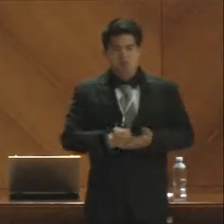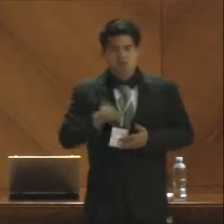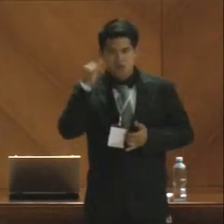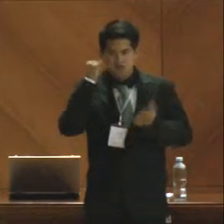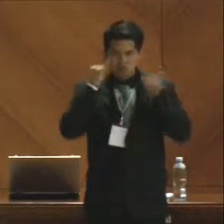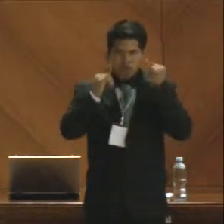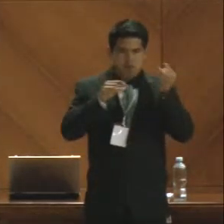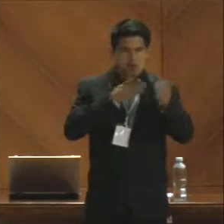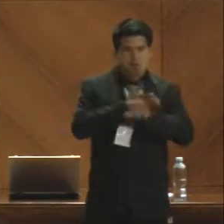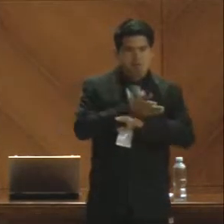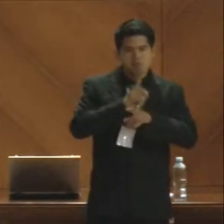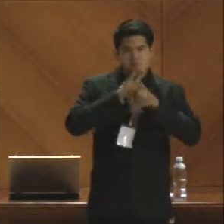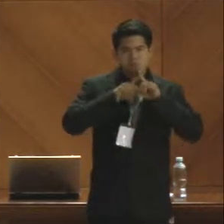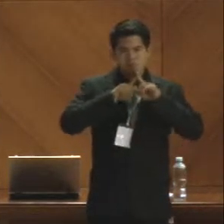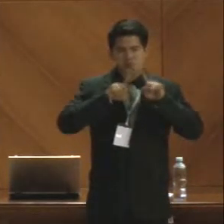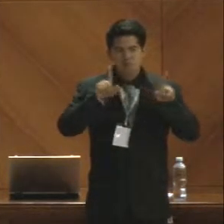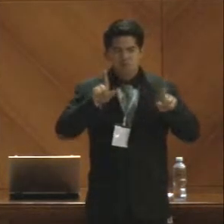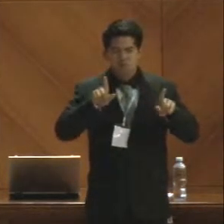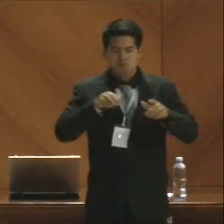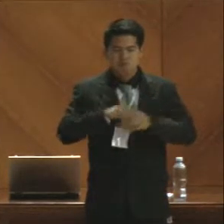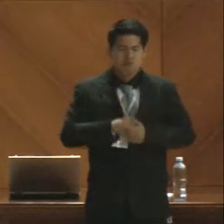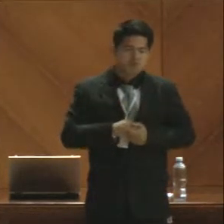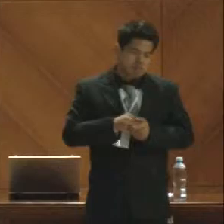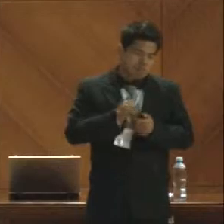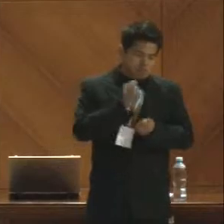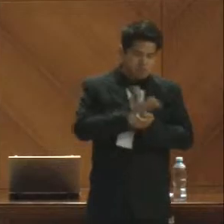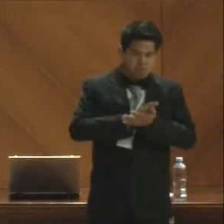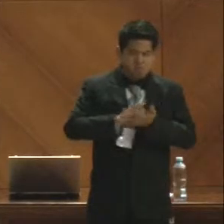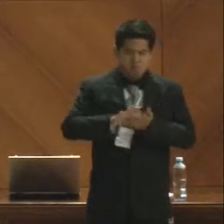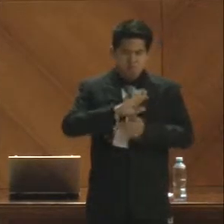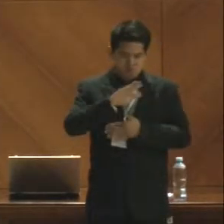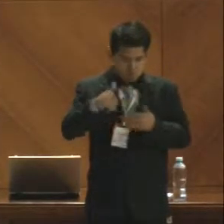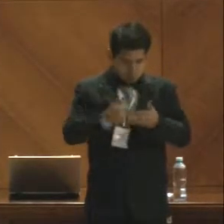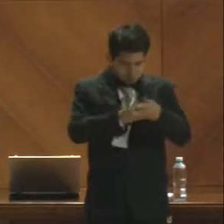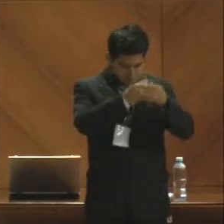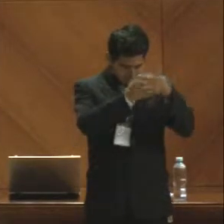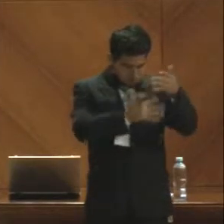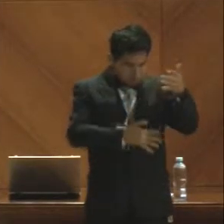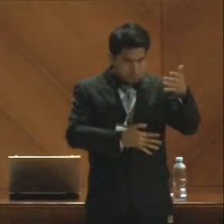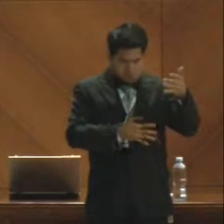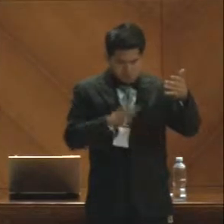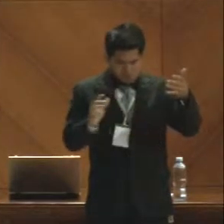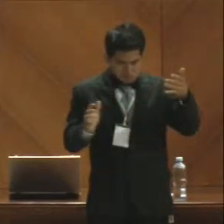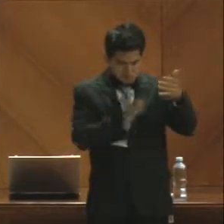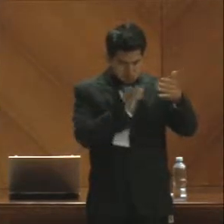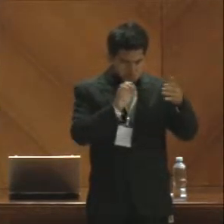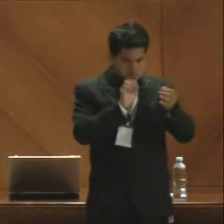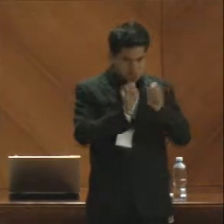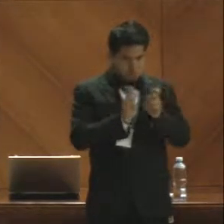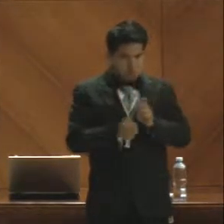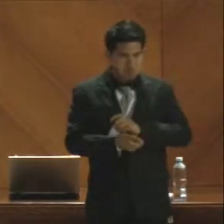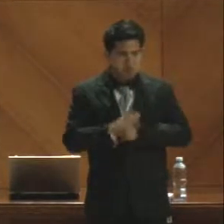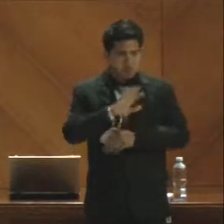se soluciona a nivel del sistema operativo. El código fuente es público, podemos corregir los problemas. ¿Le podemos pasar?